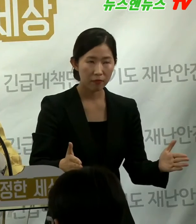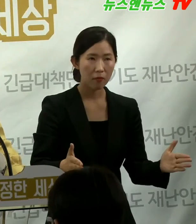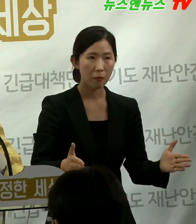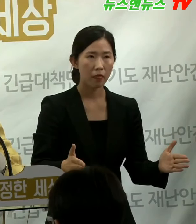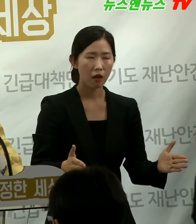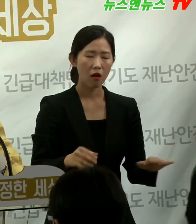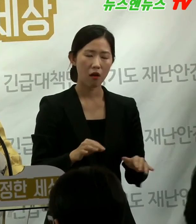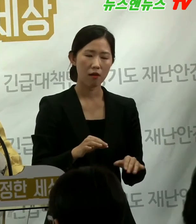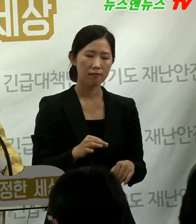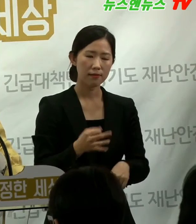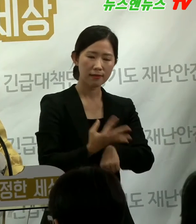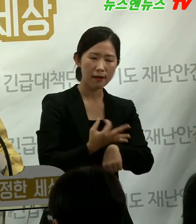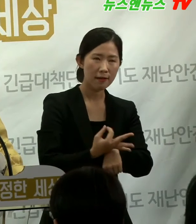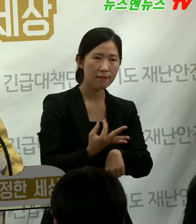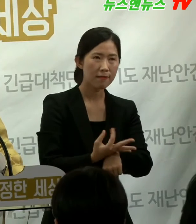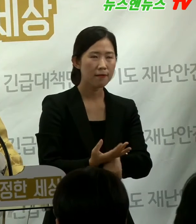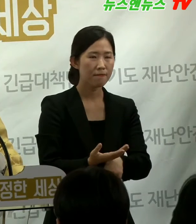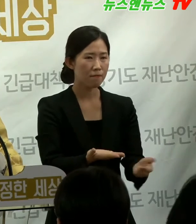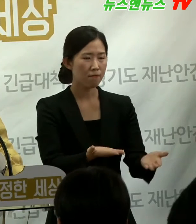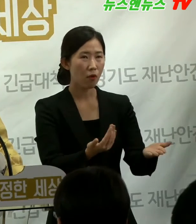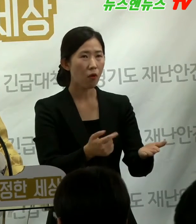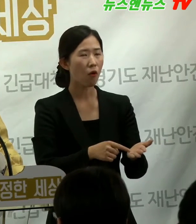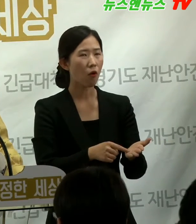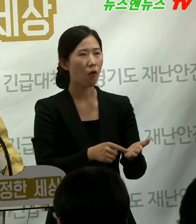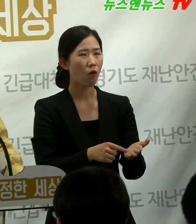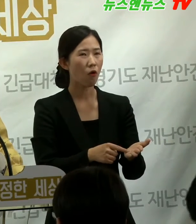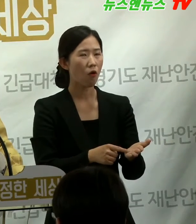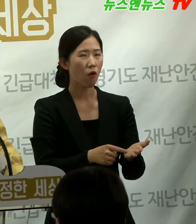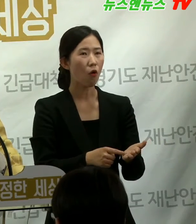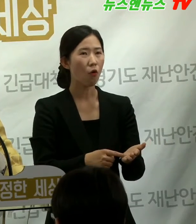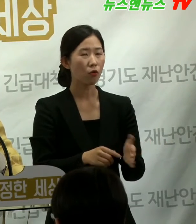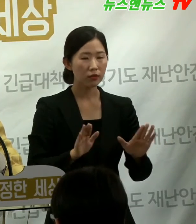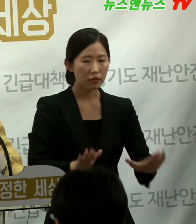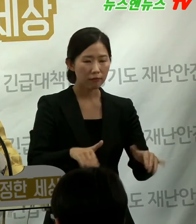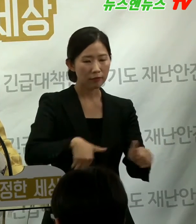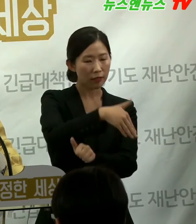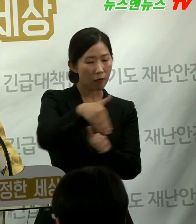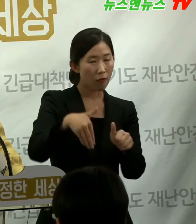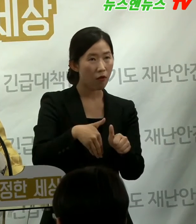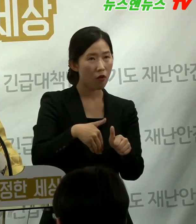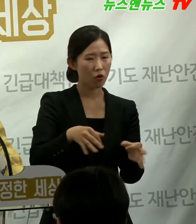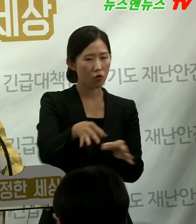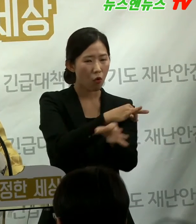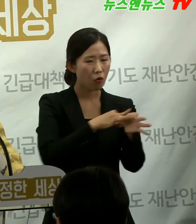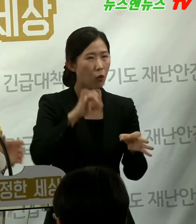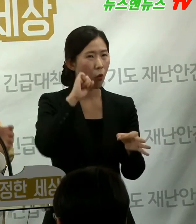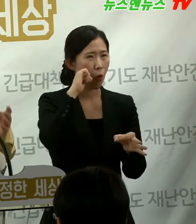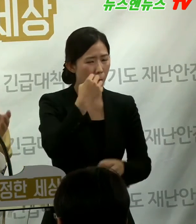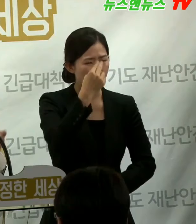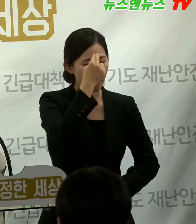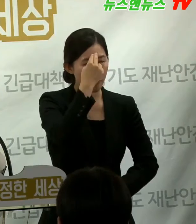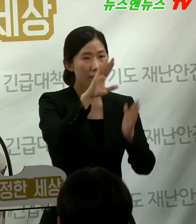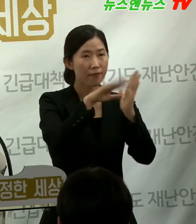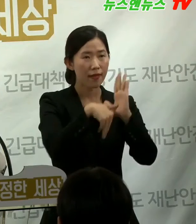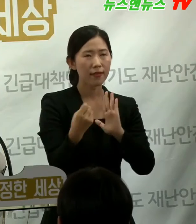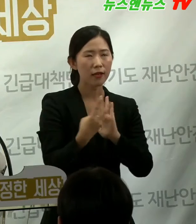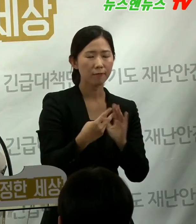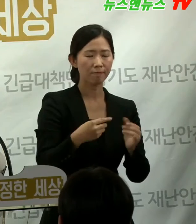방식이 이 멈춰가는 경제를 다시 순환하게 하는 경제정책이기 때문에 그